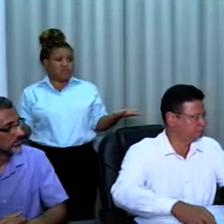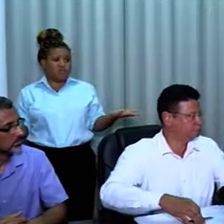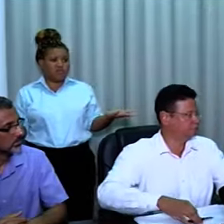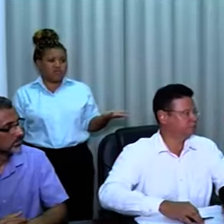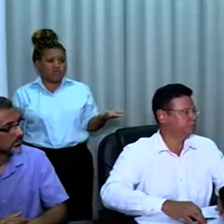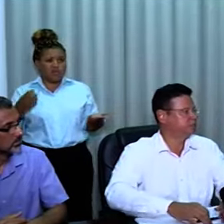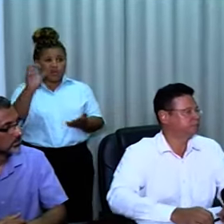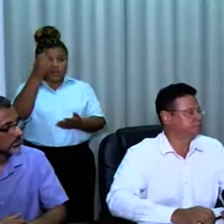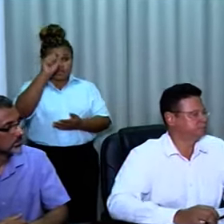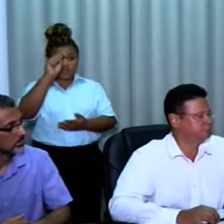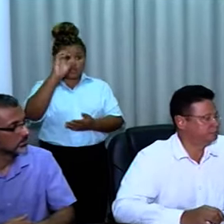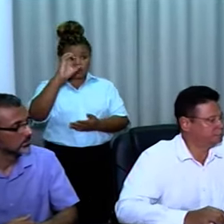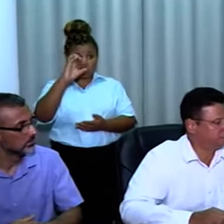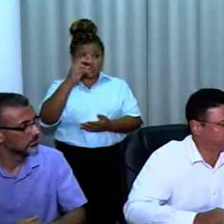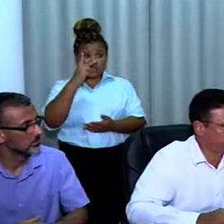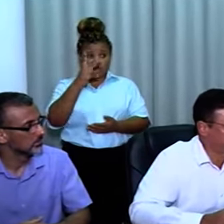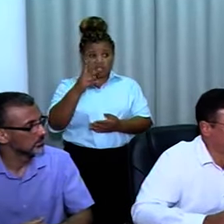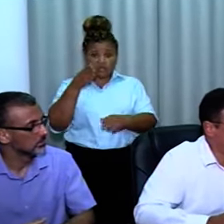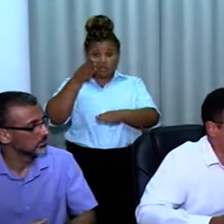même, aussi.